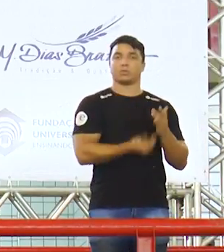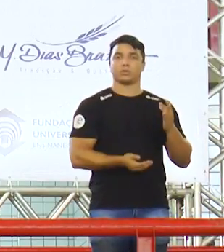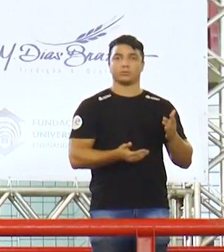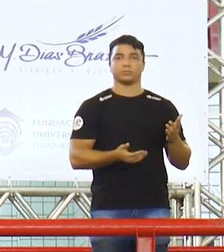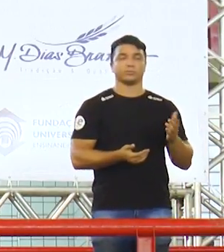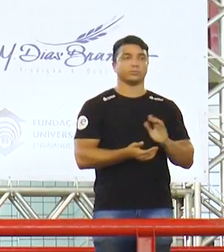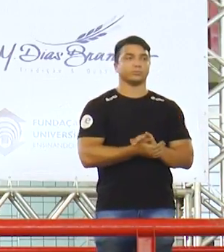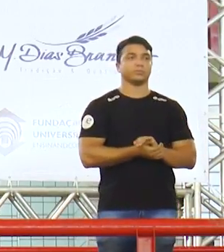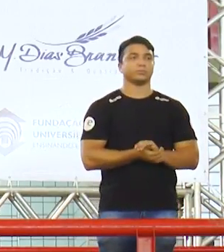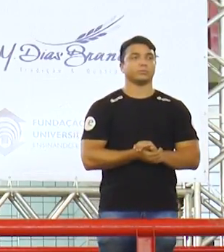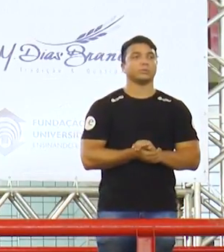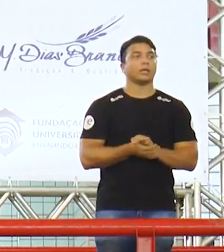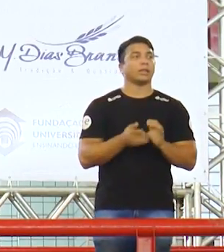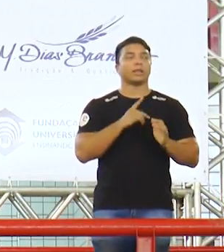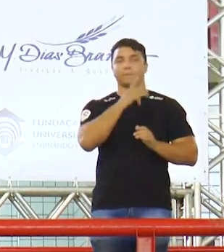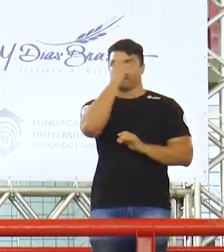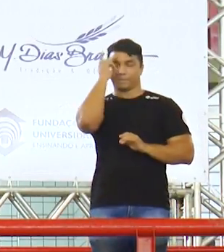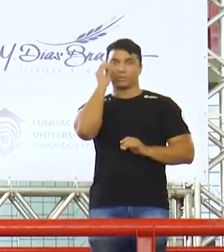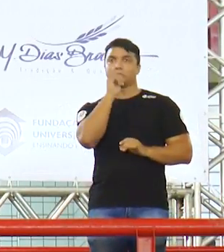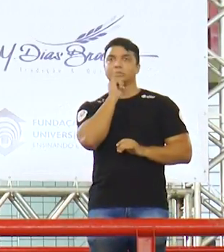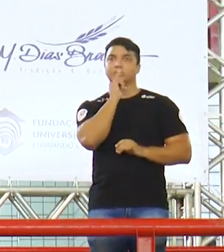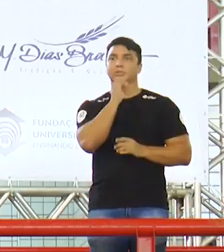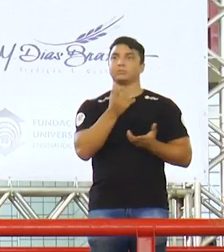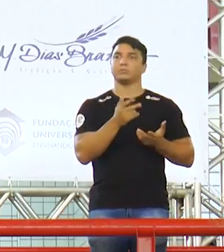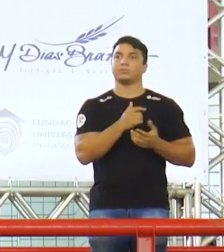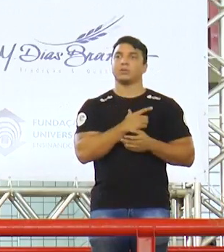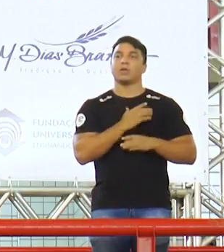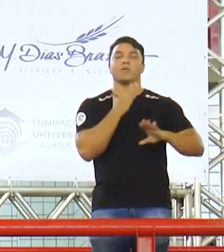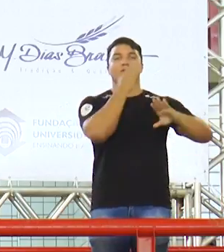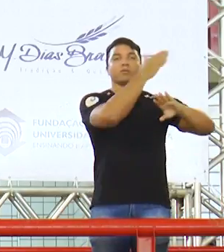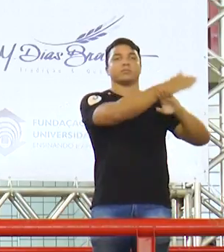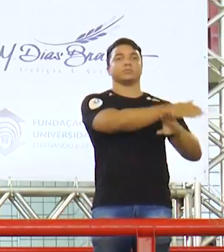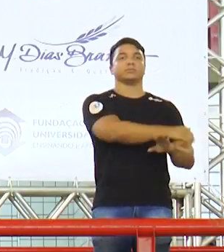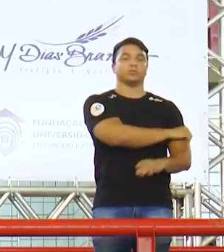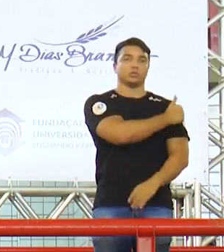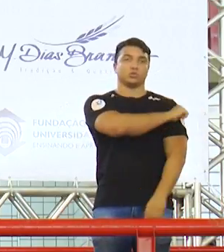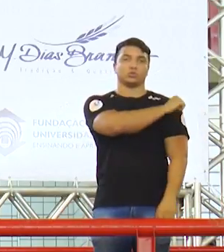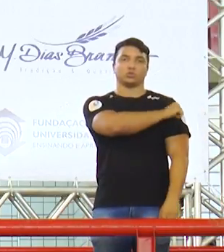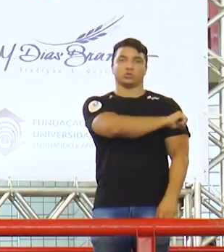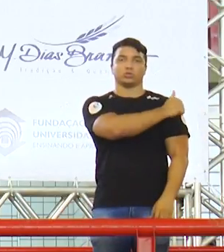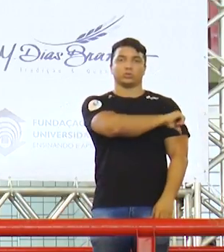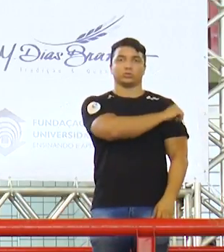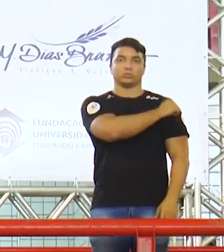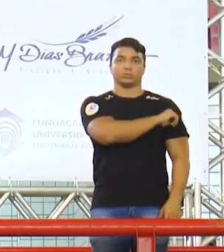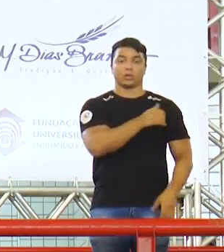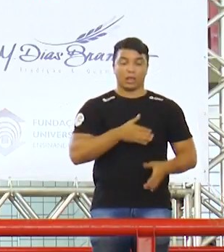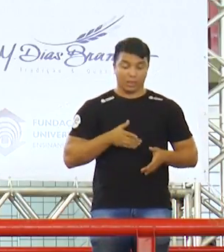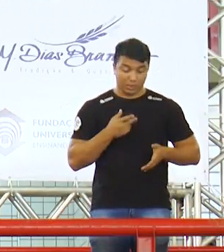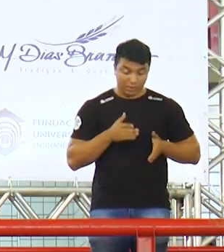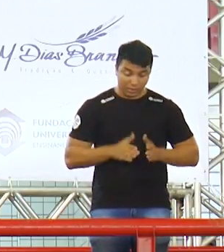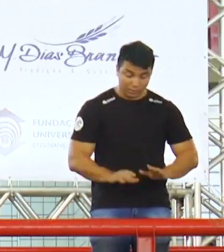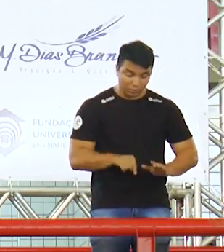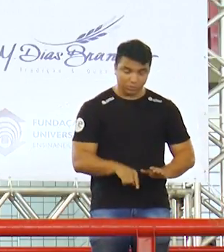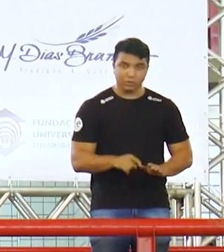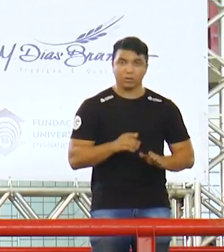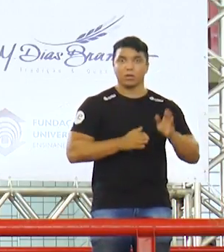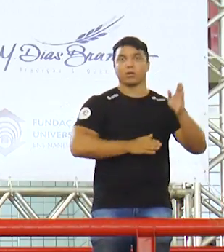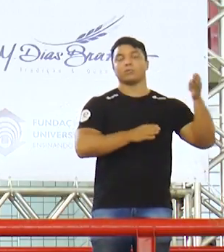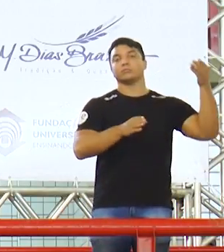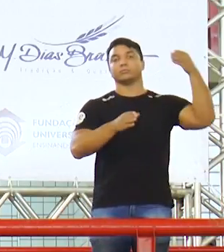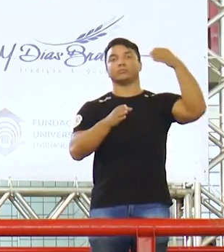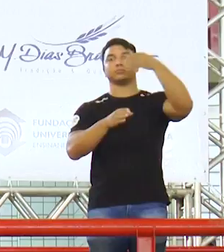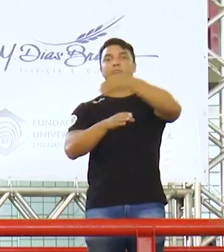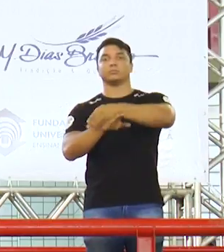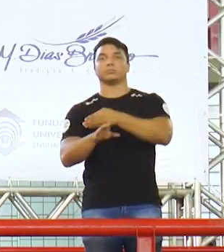Jamais. Uma pessoa que vai, por exemplo, ao Rio de Janeiro, que é daqui, vai ao Rio de Janeiro, passa um mês lá e